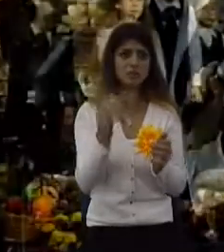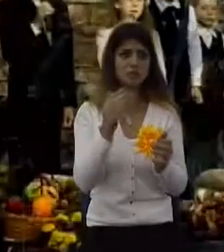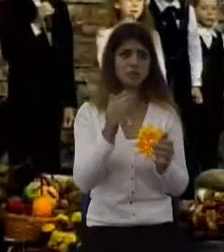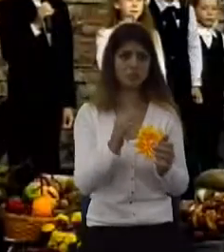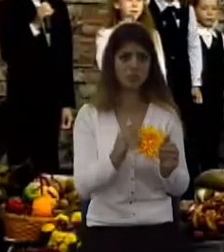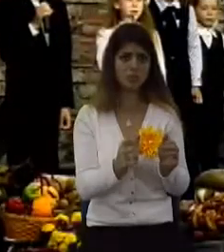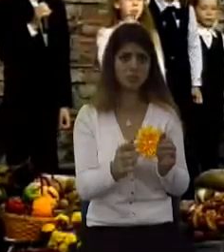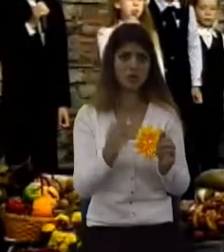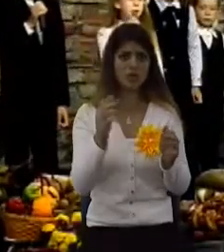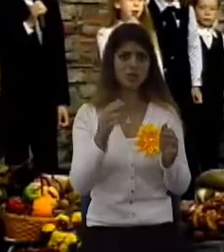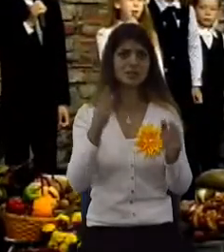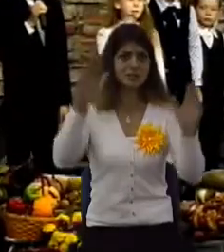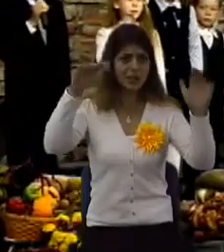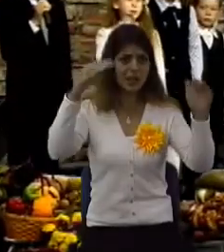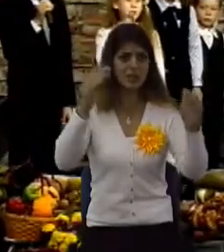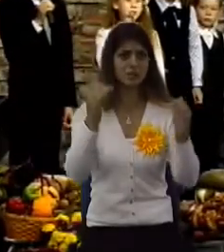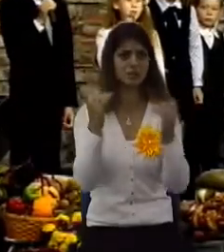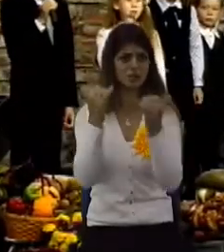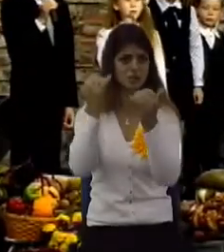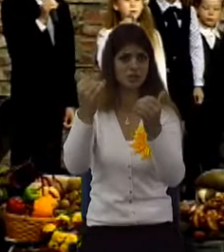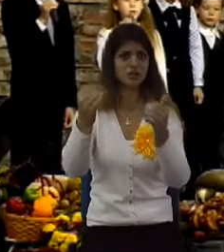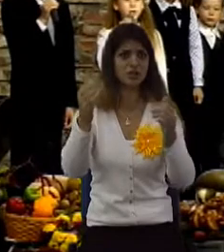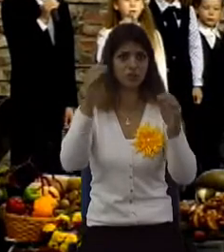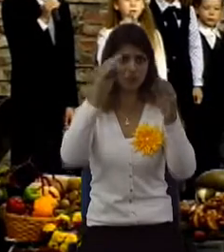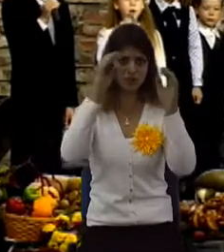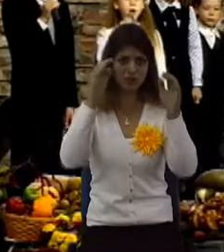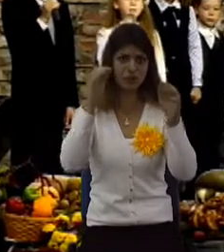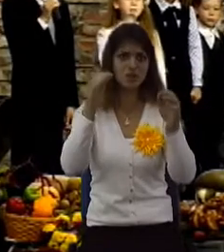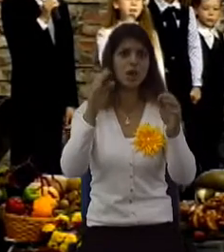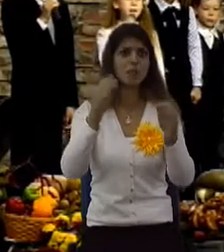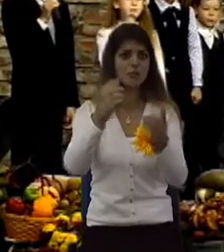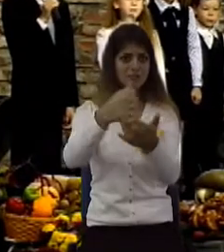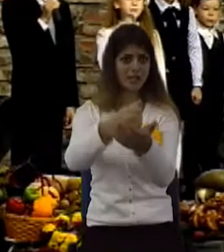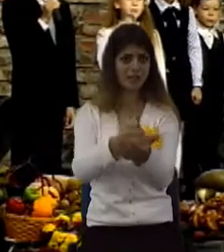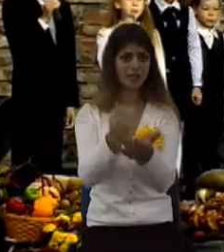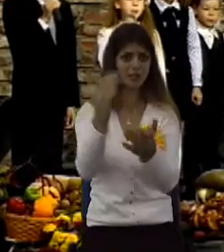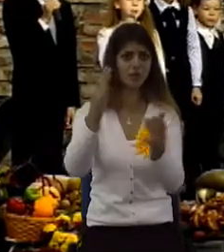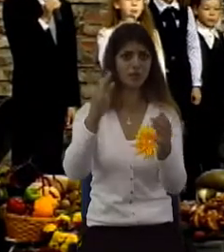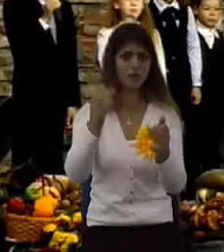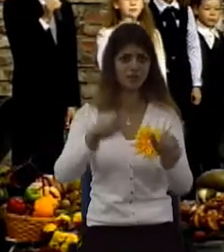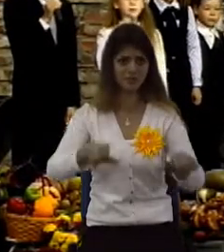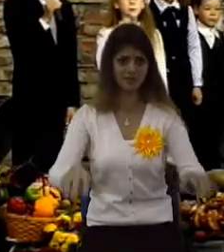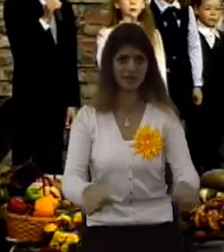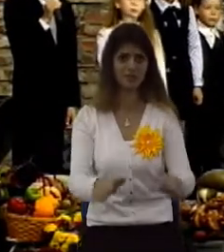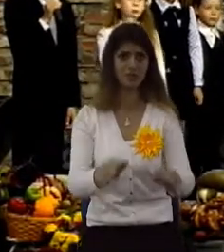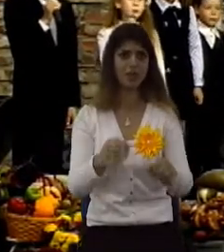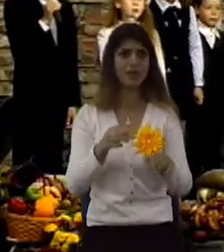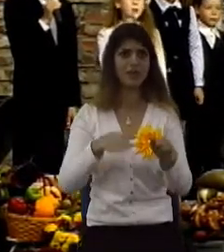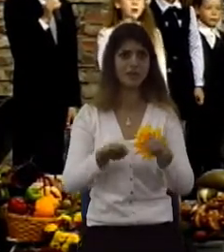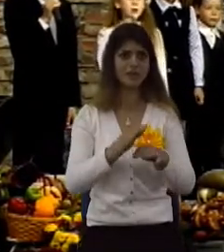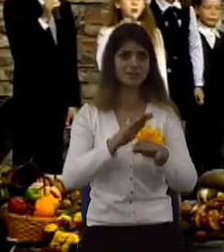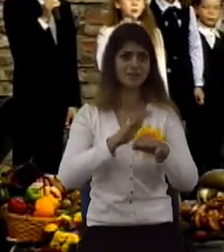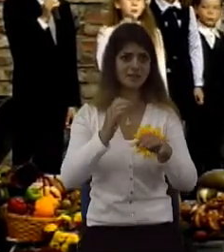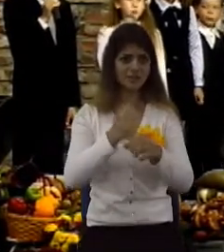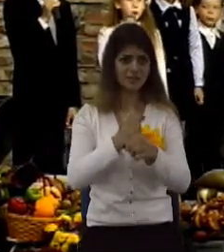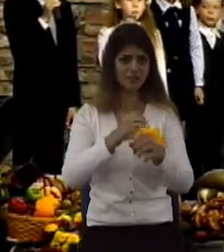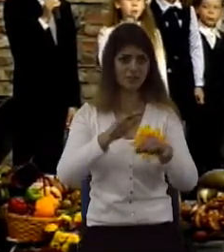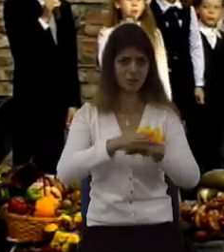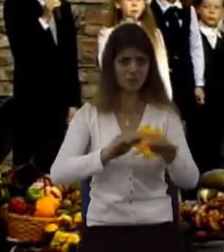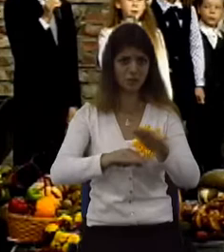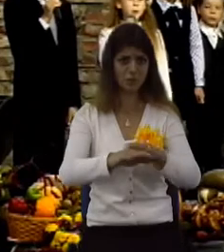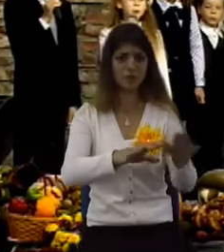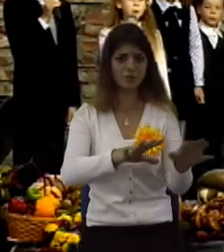его перед ангелами, славою и честью увенчал его, поставил его владыку над делами рук Твоих,